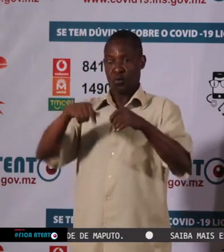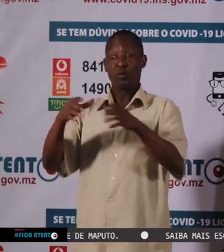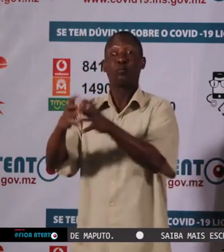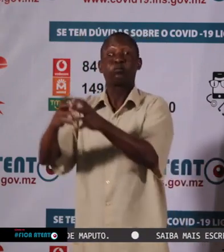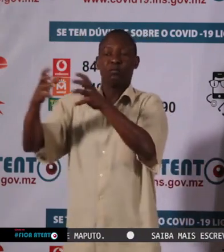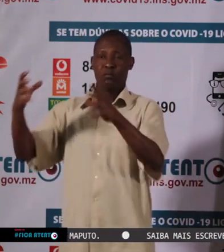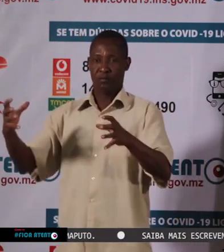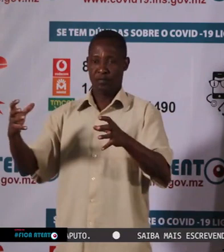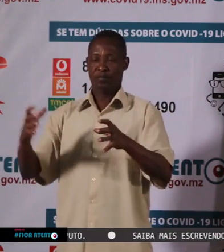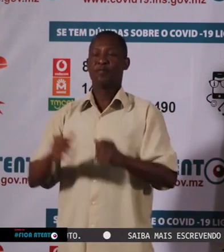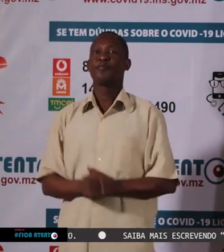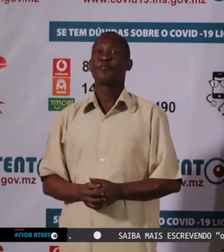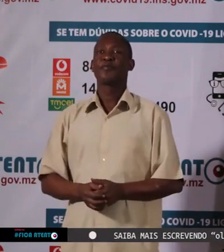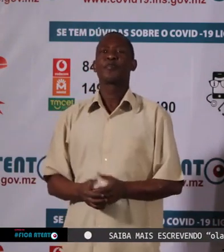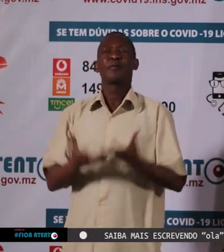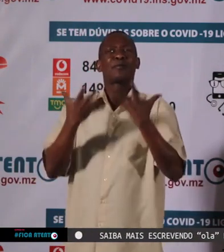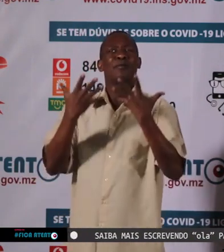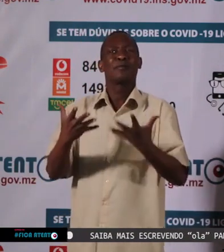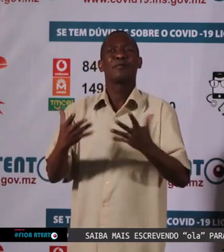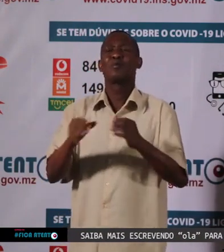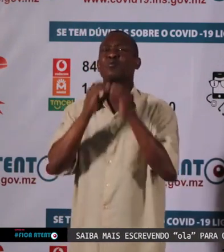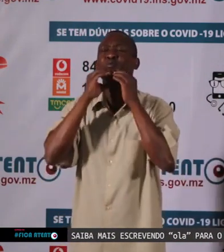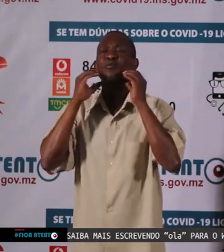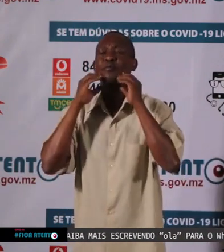Vejamos então a situação do nosso país.